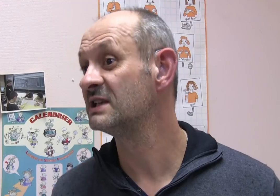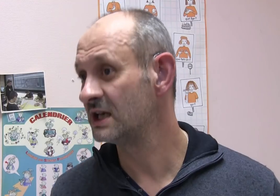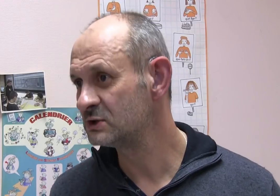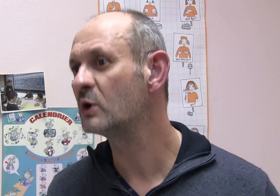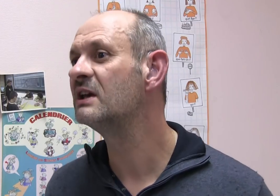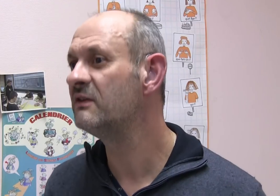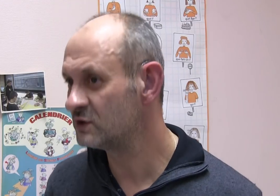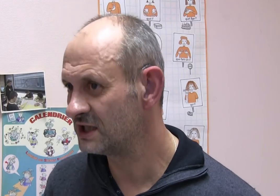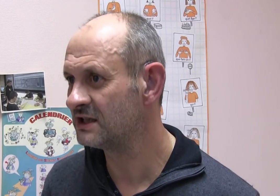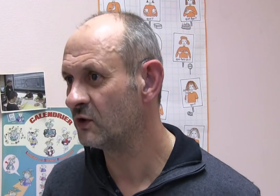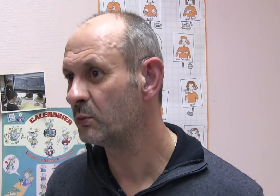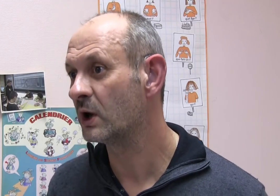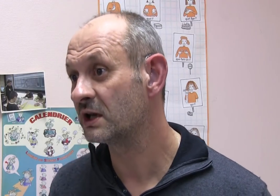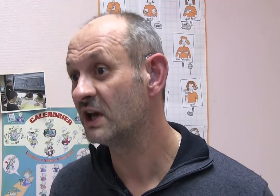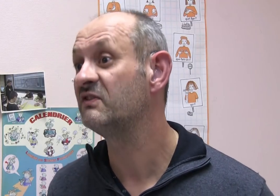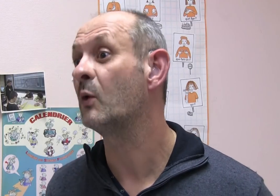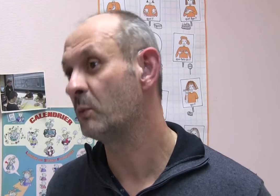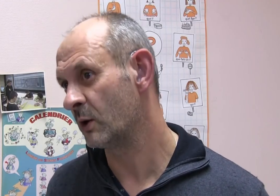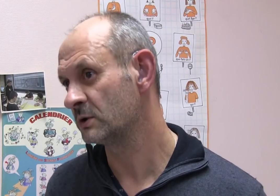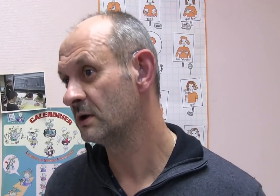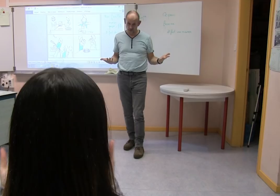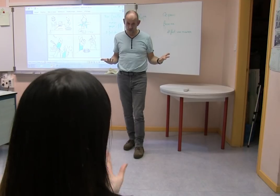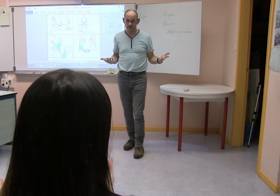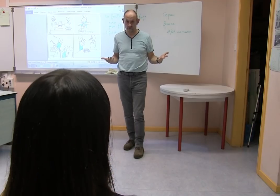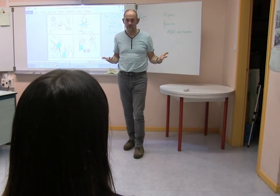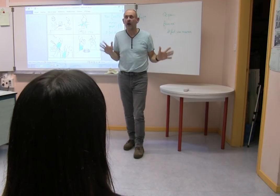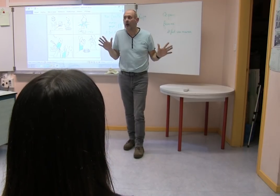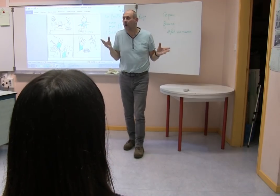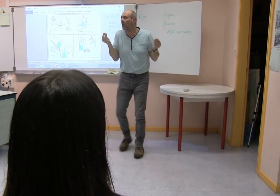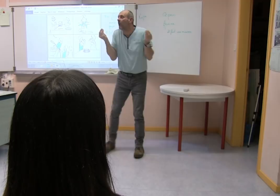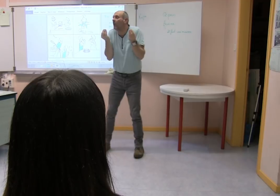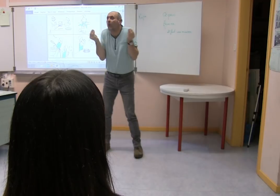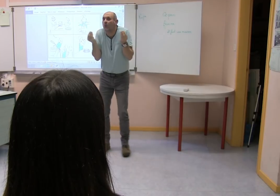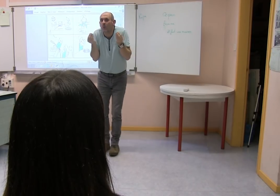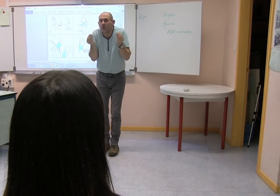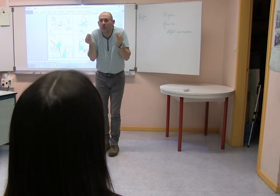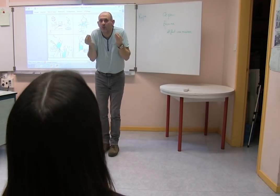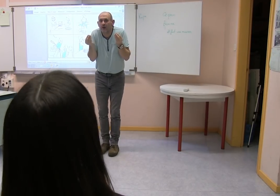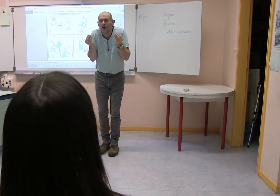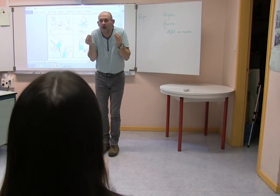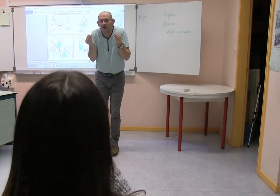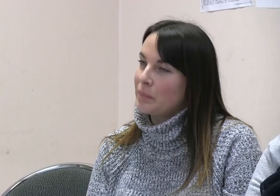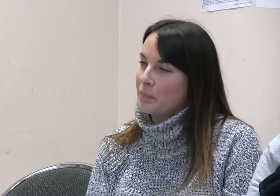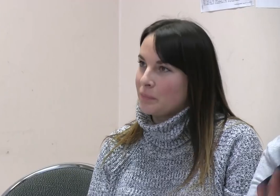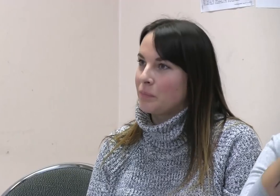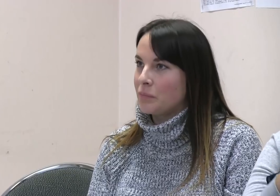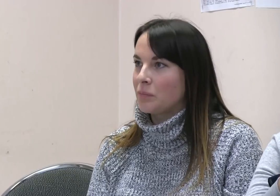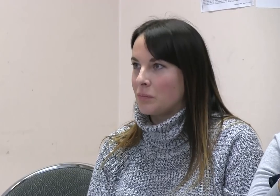c'était les sourds qui faisaient des efforts pour arriver à se faire comprendre. Une belle revanche sur l'histoire, quand on sait que la langue des signes a été interdite près de 100 ans.